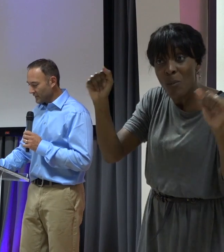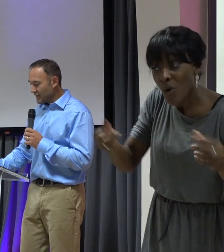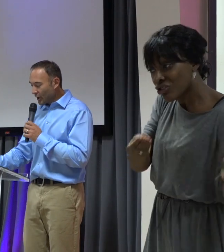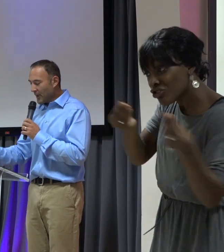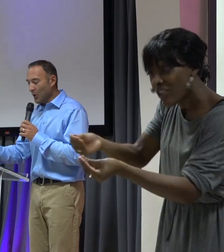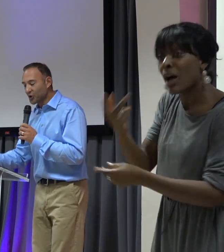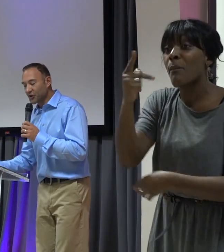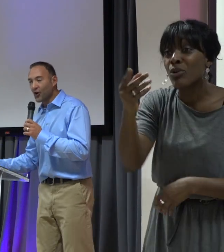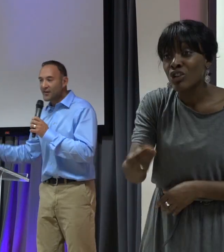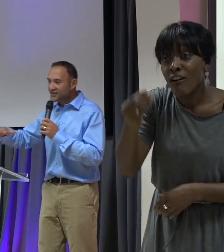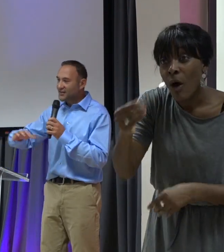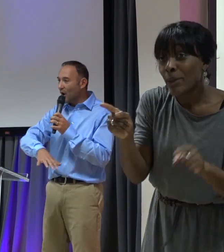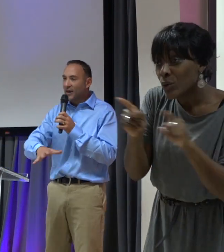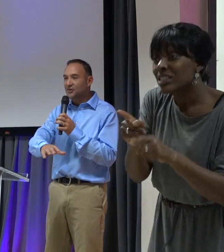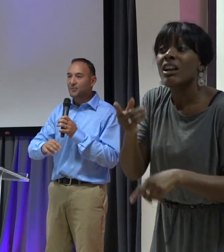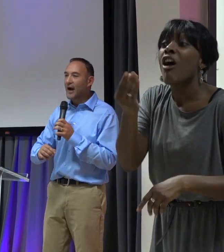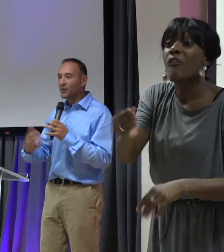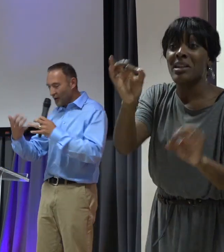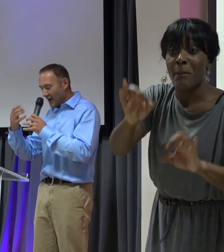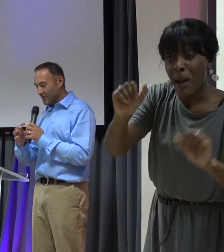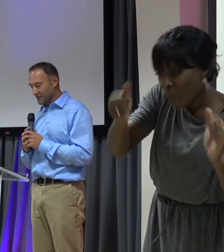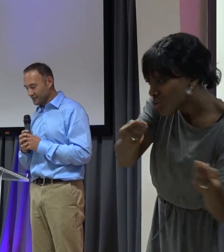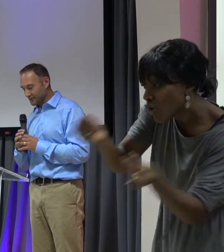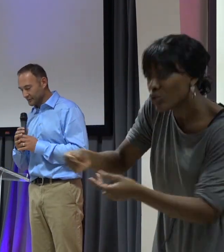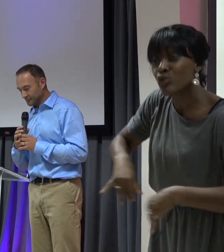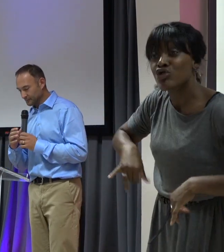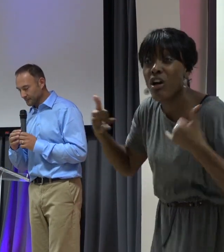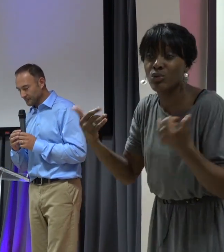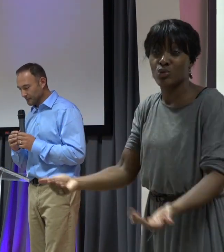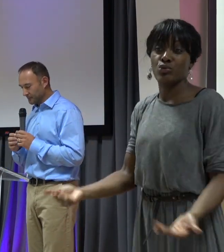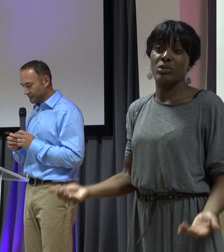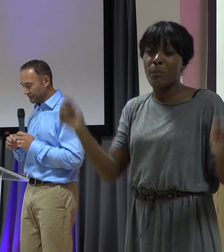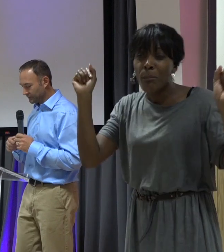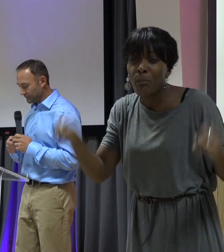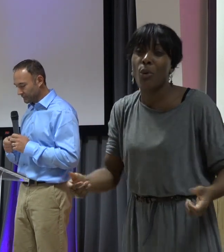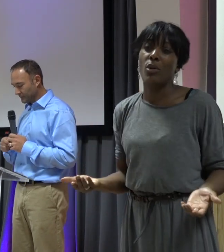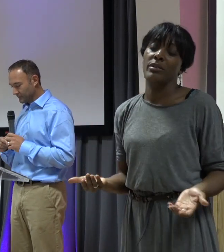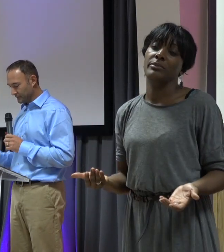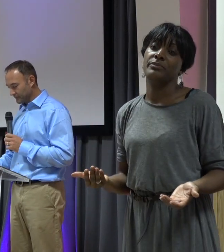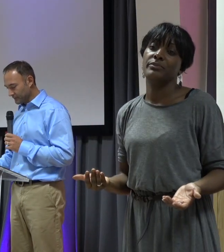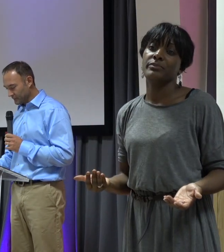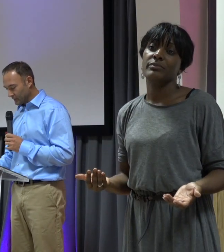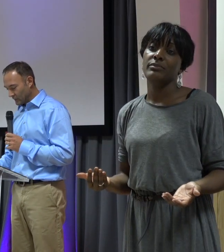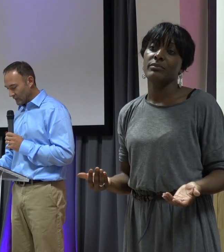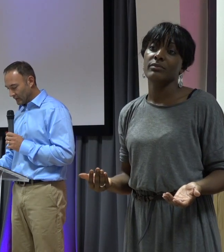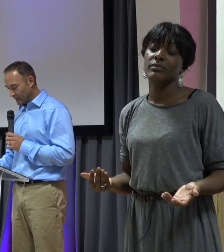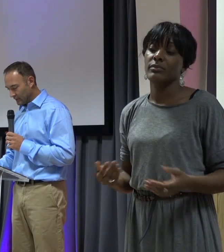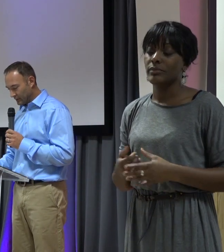sagesse. And young people who will turn this downhill spiral around. Et des gens qui vont retourner